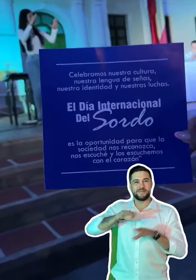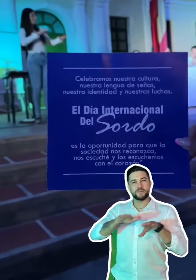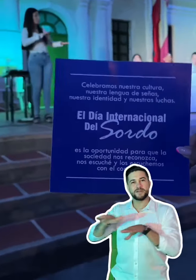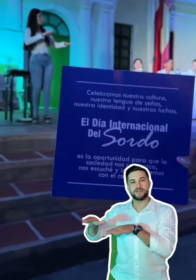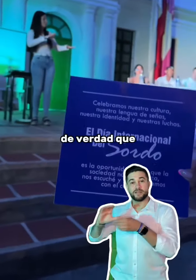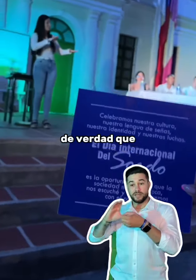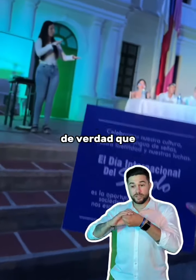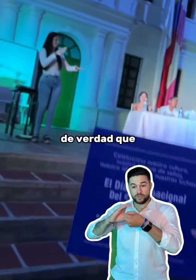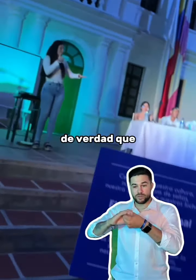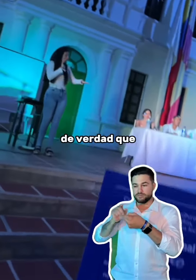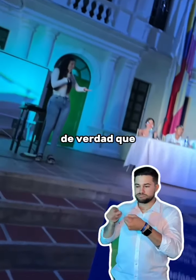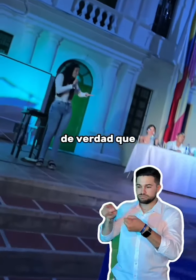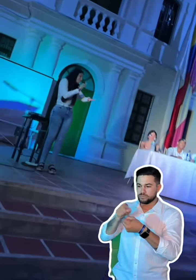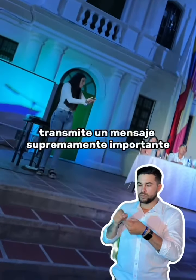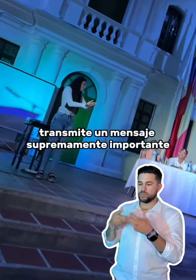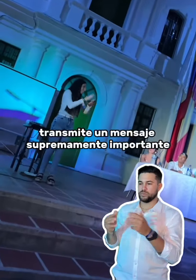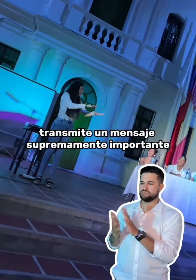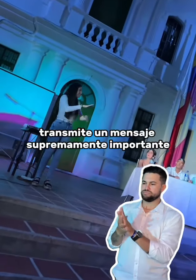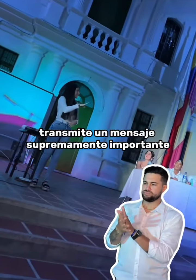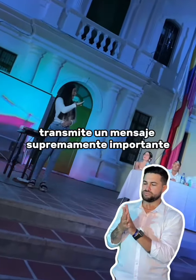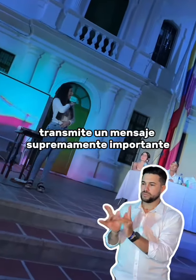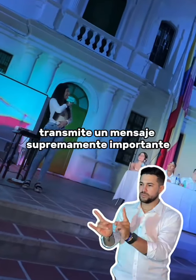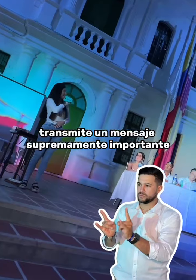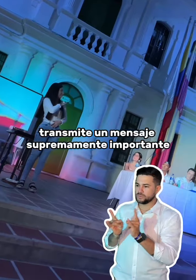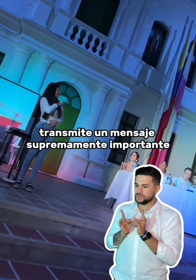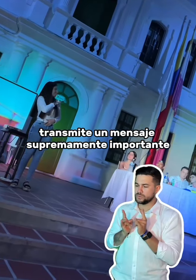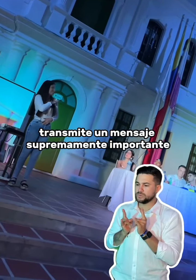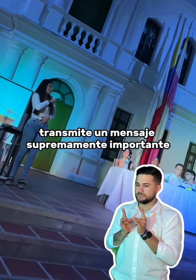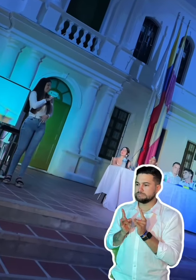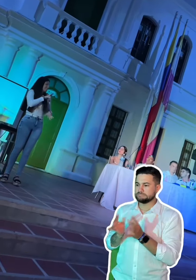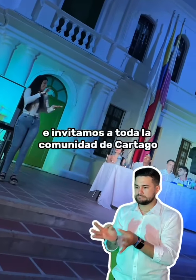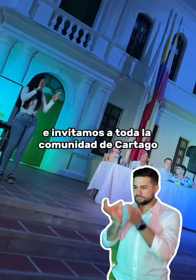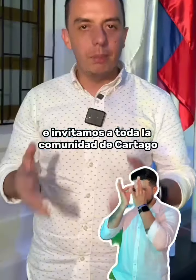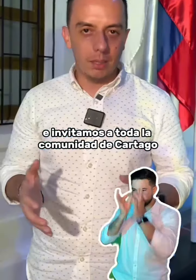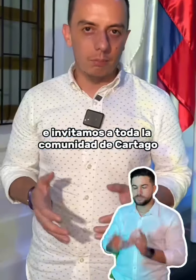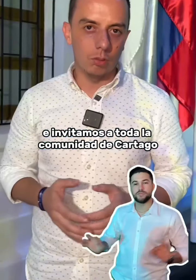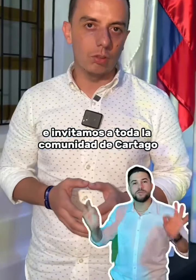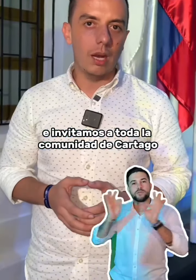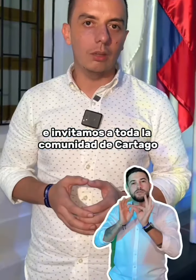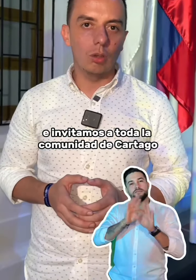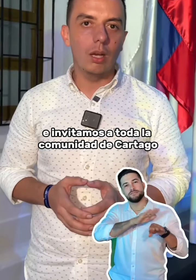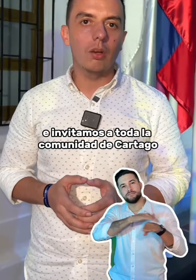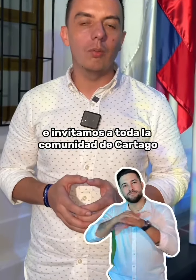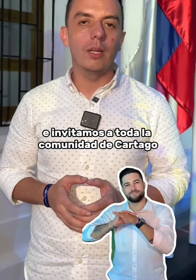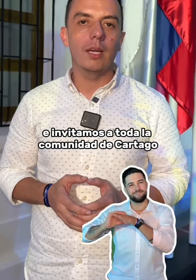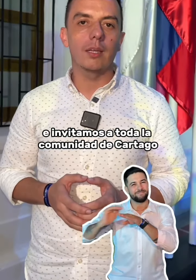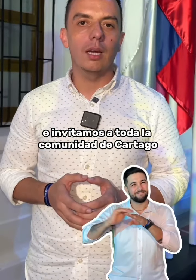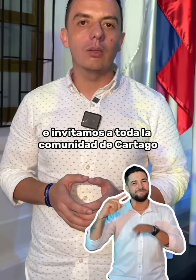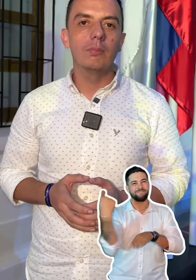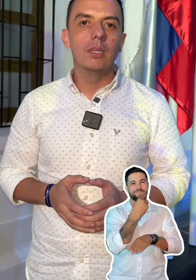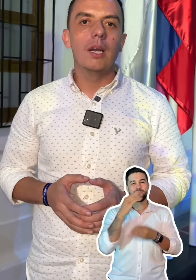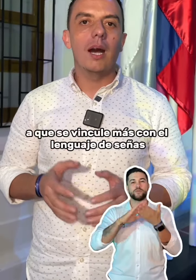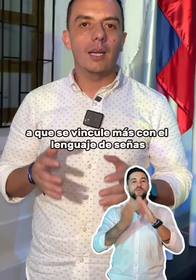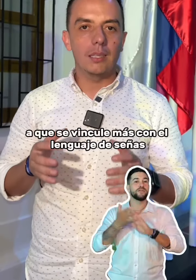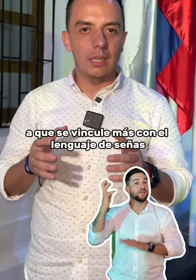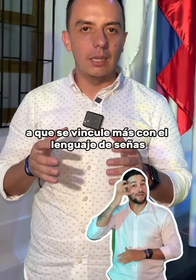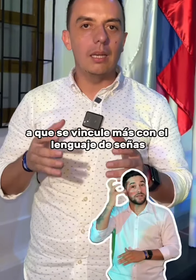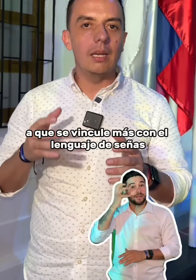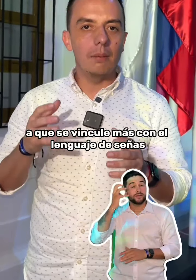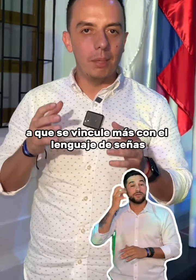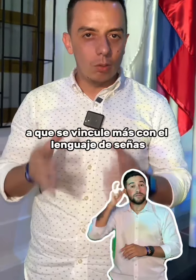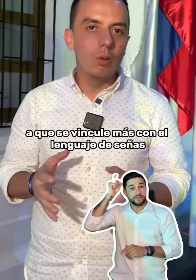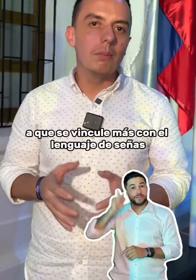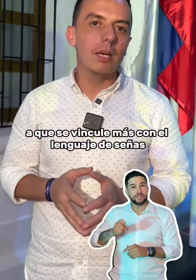Asorcar, de verdad que transmite un mensaje supremamente importante. E invitamos a toda la comunidad de Cartago a que